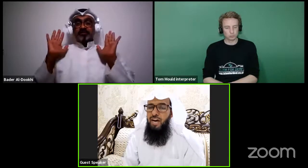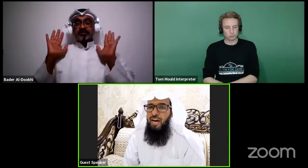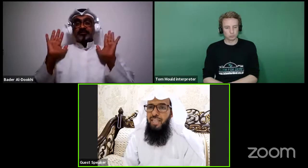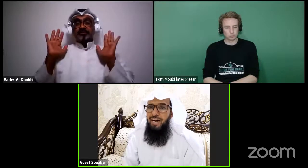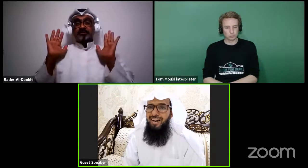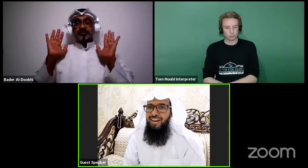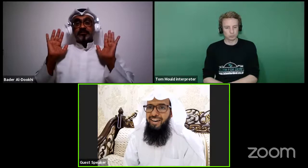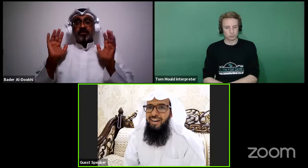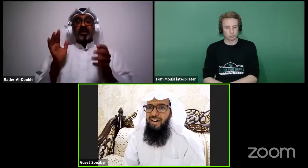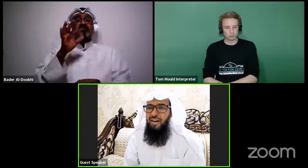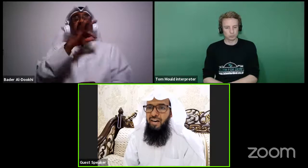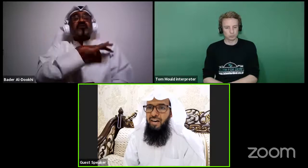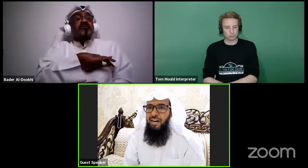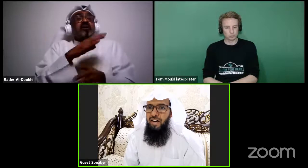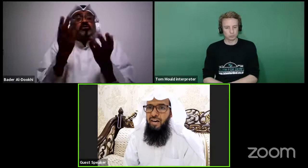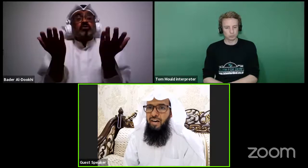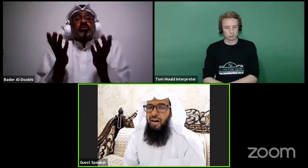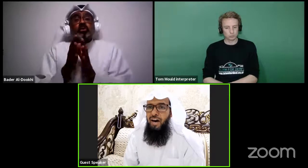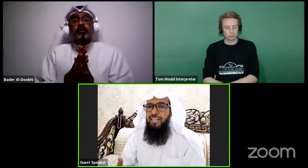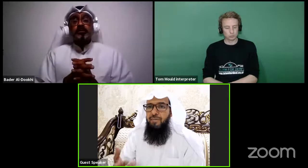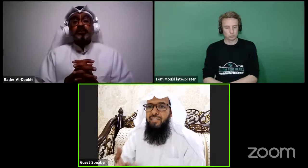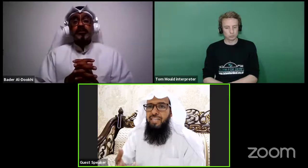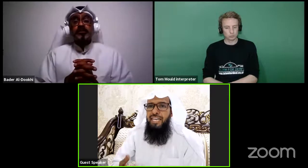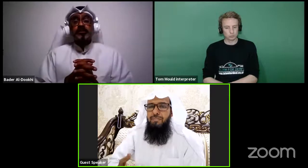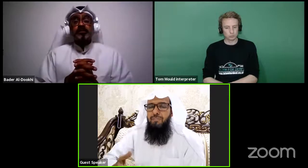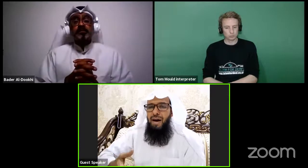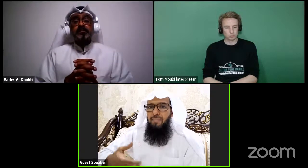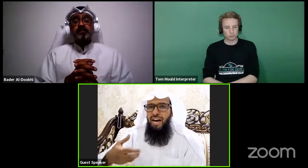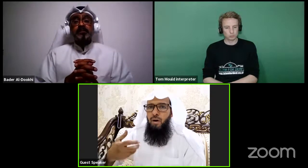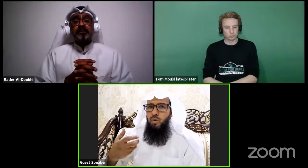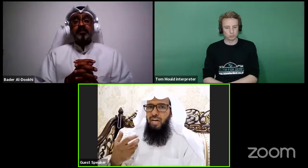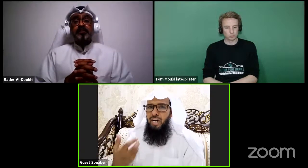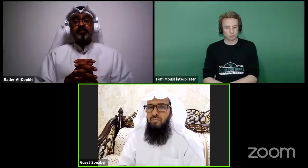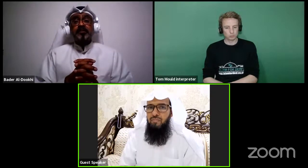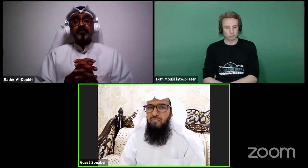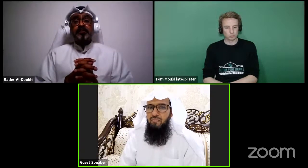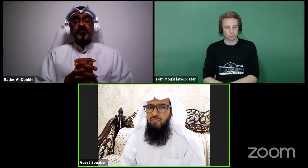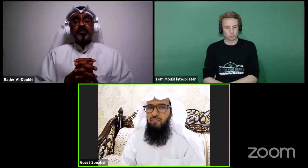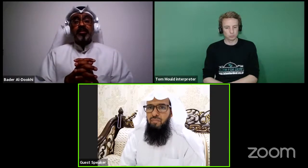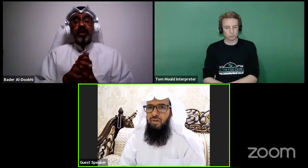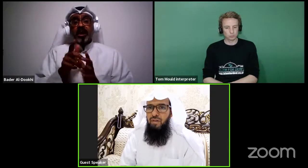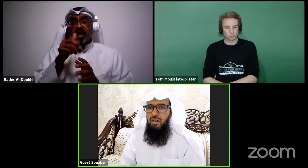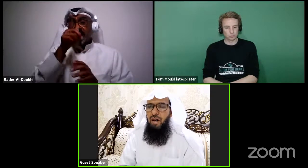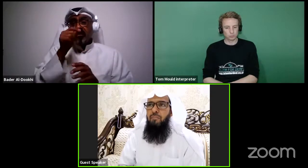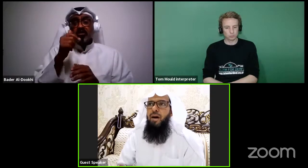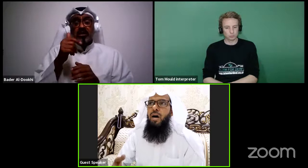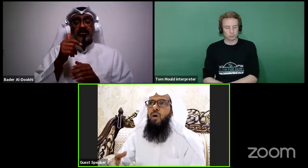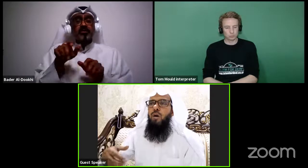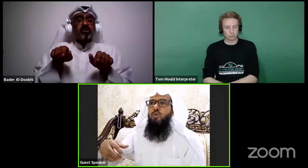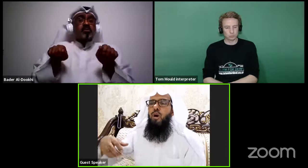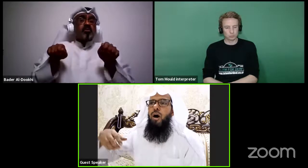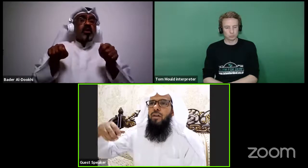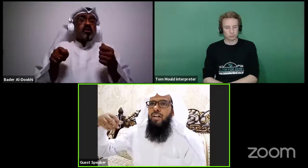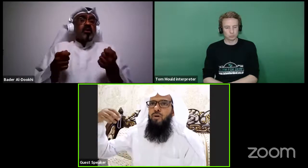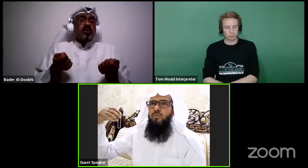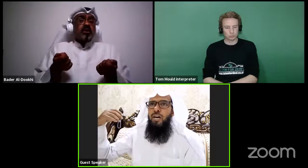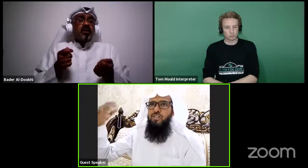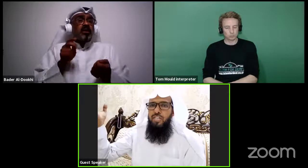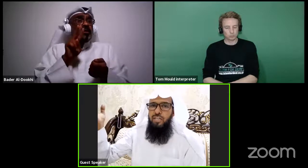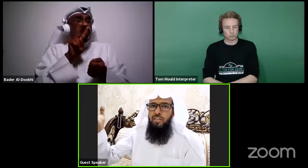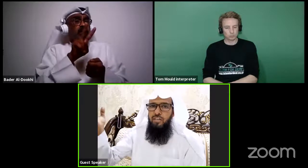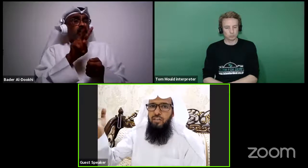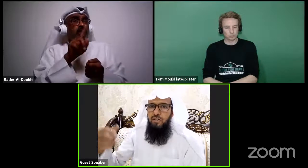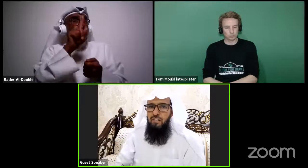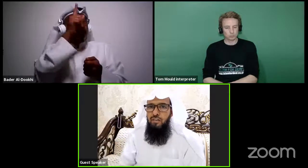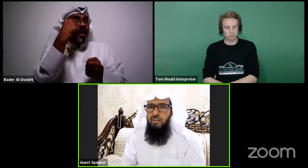فيستفيد من هذا أن يمتنع من باب أولى عما هو محرم في